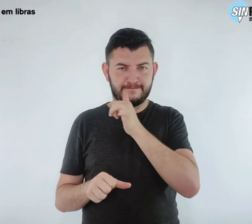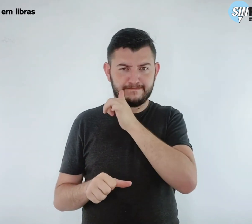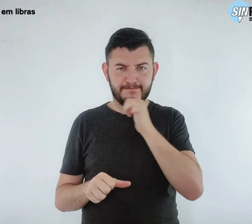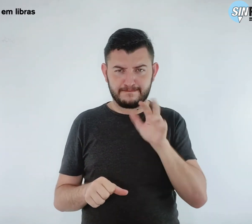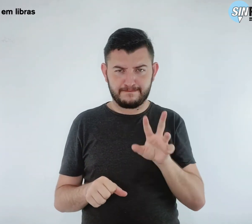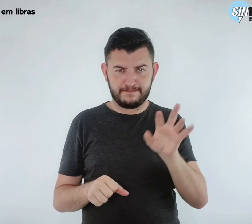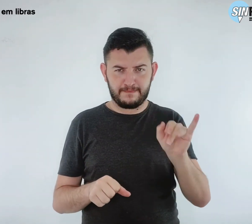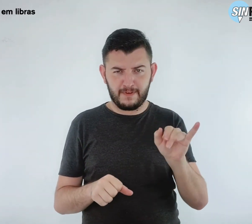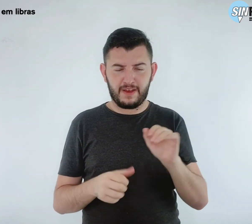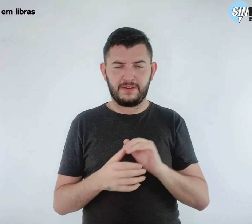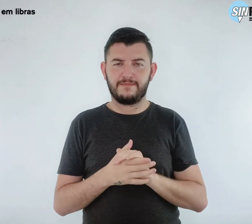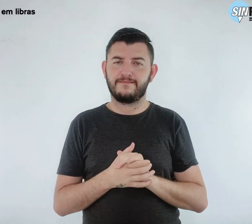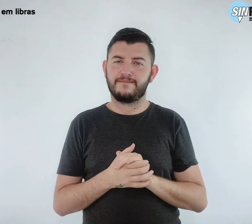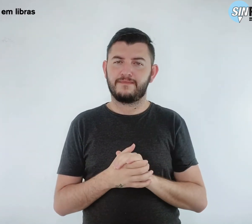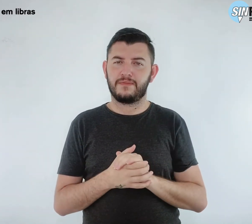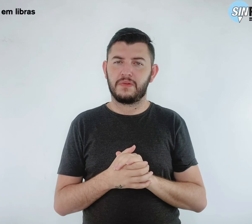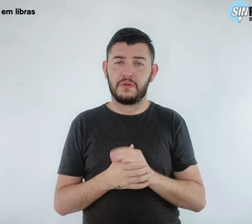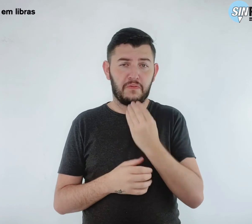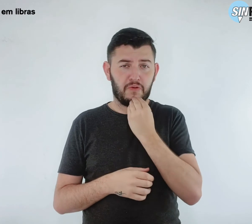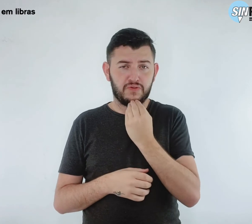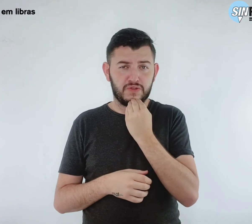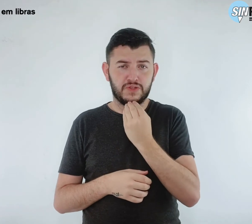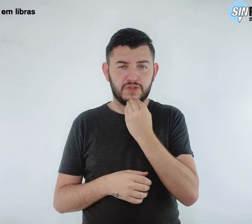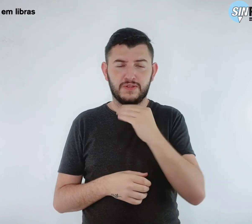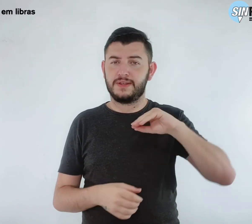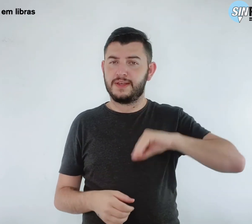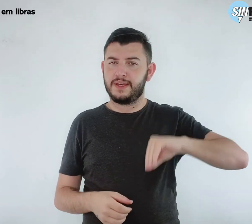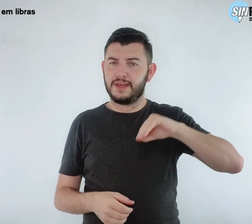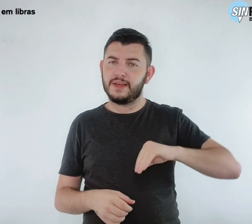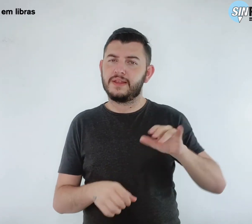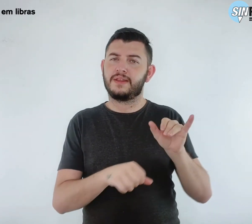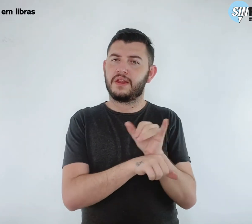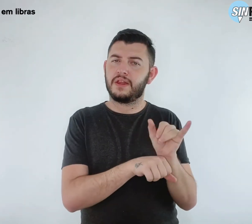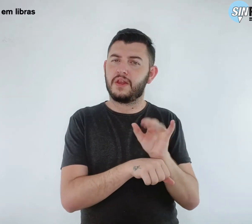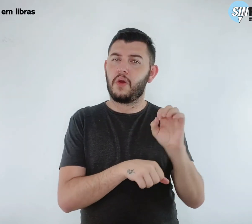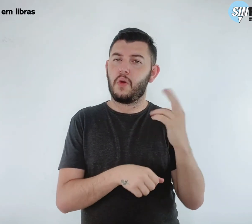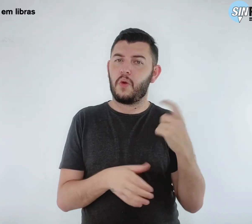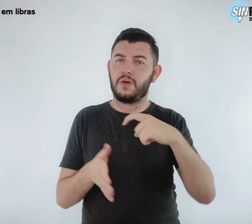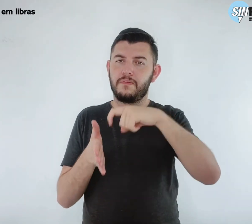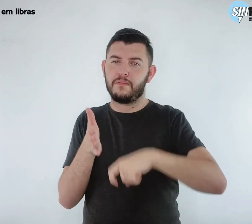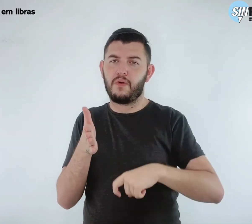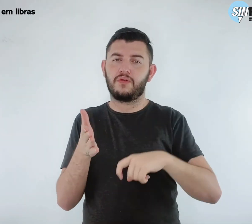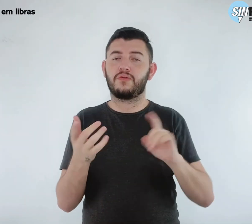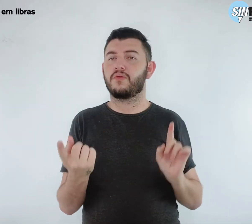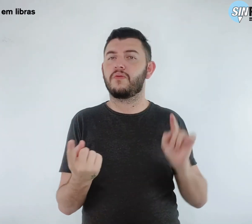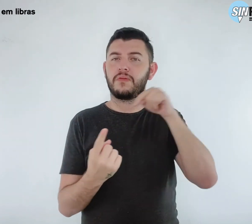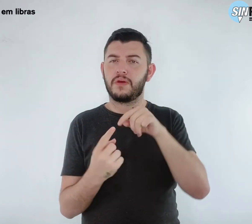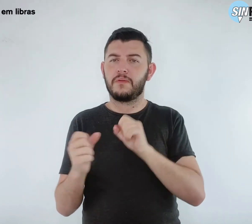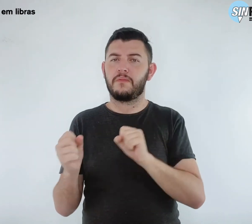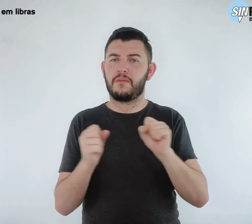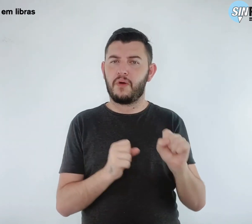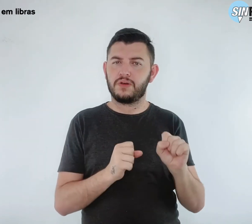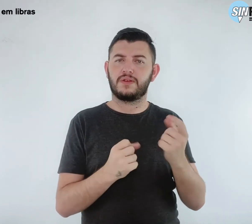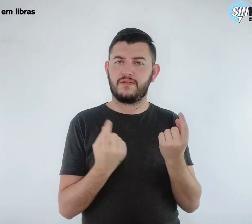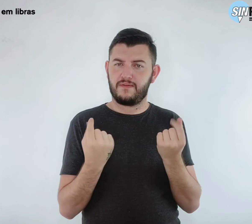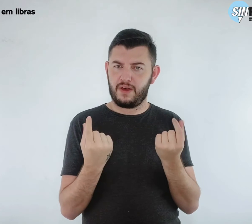grande sacrifício? Poderíamos ter rendas, meios ou impostos suficientes para